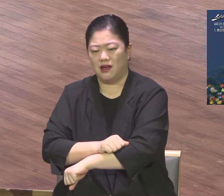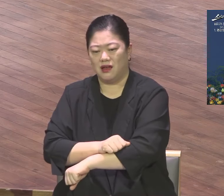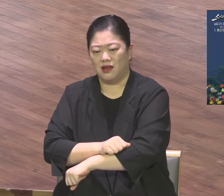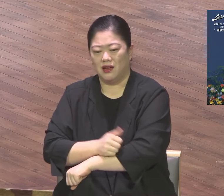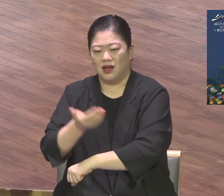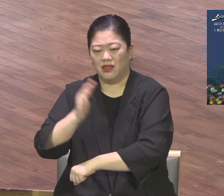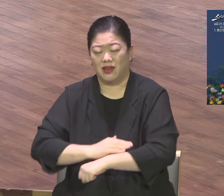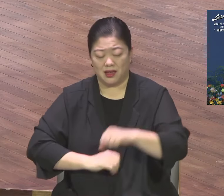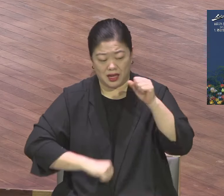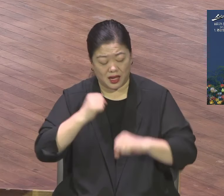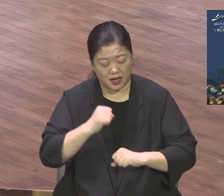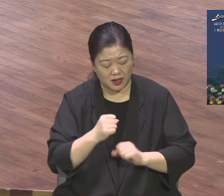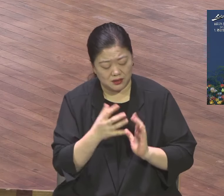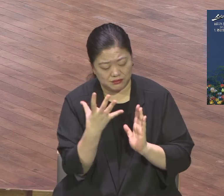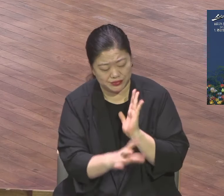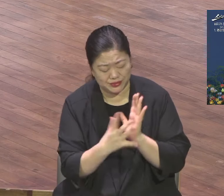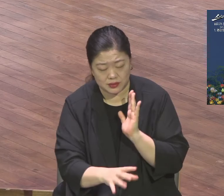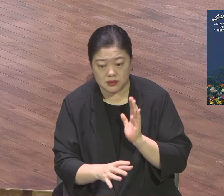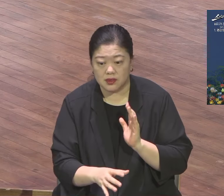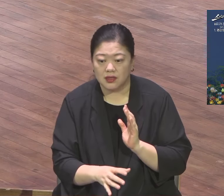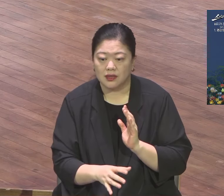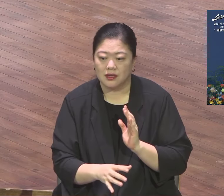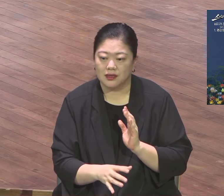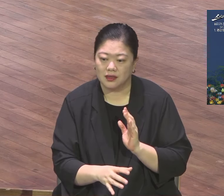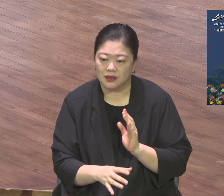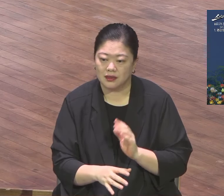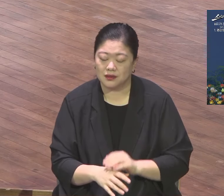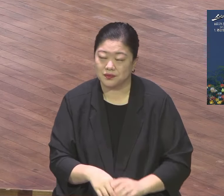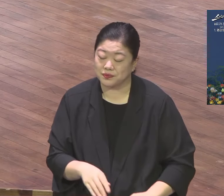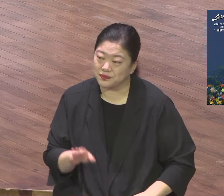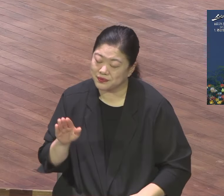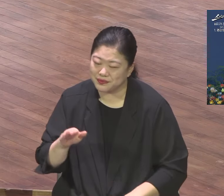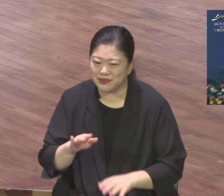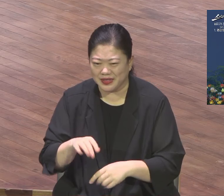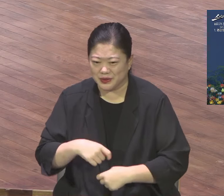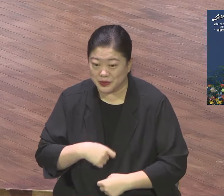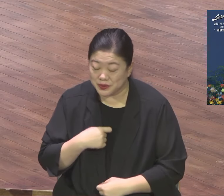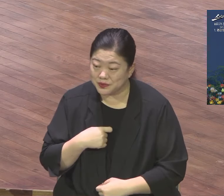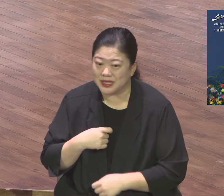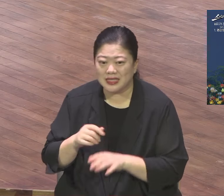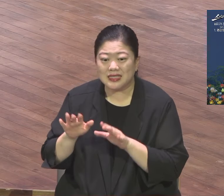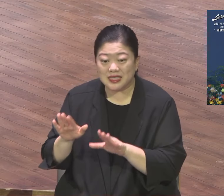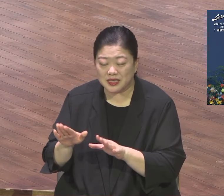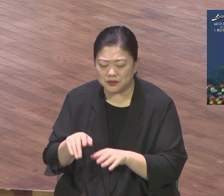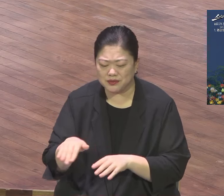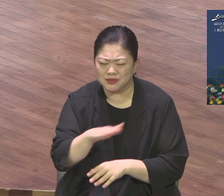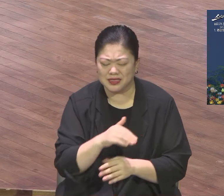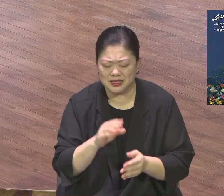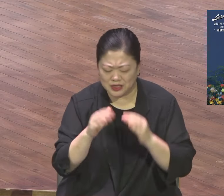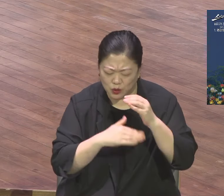목사님, 지금 PD 방송 보고 흔들리는 사람 많은데요.